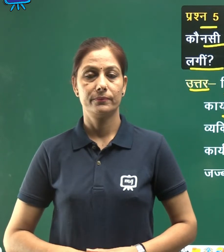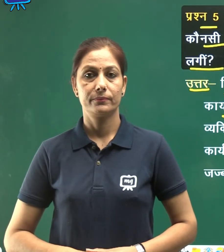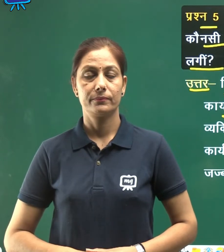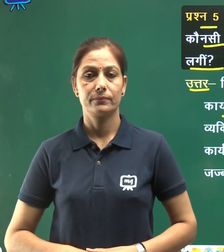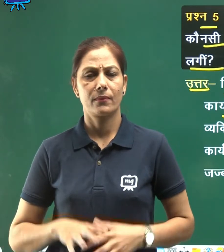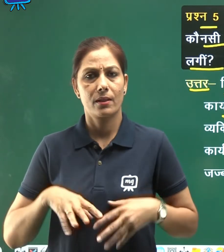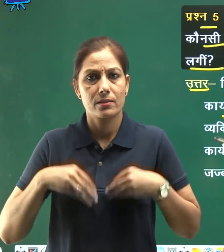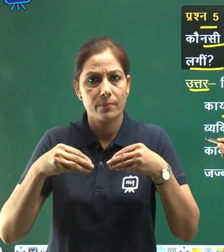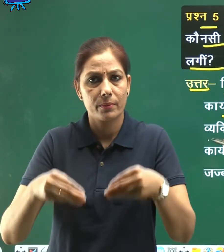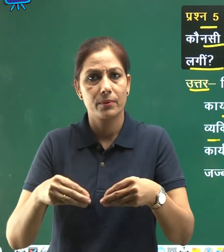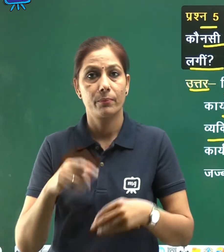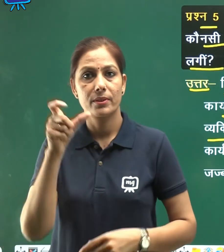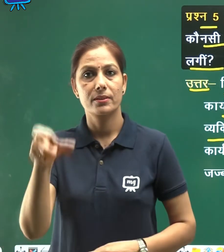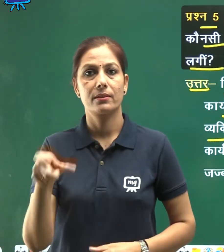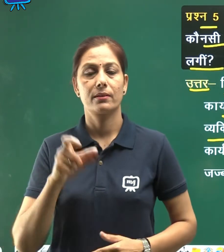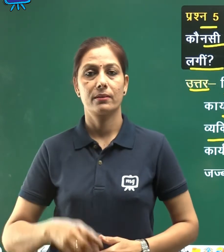समर्पित व्यक्ति थे